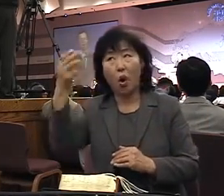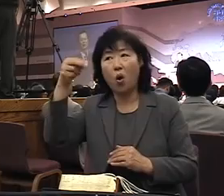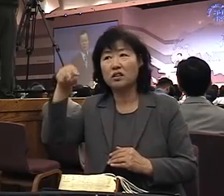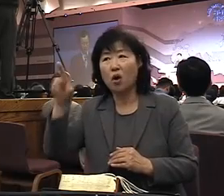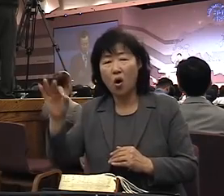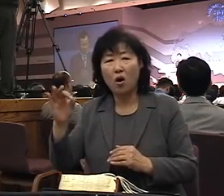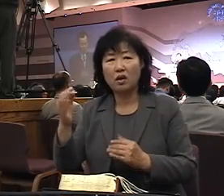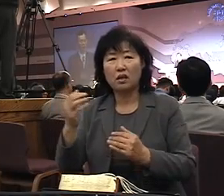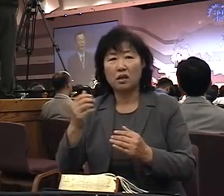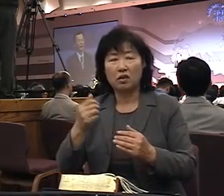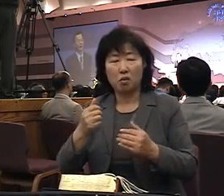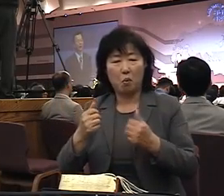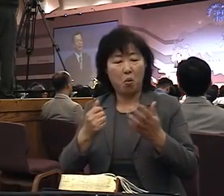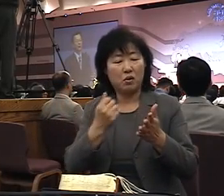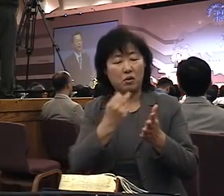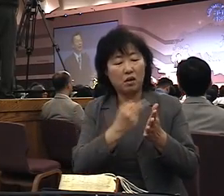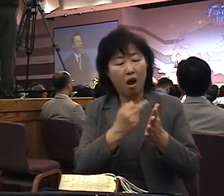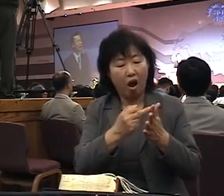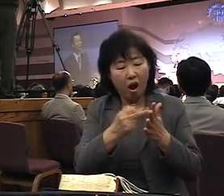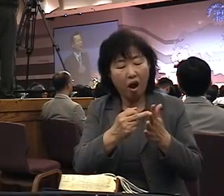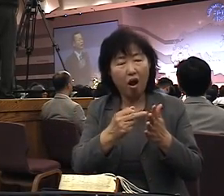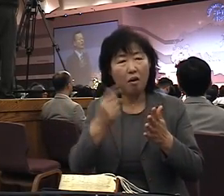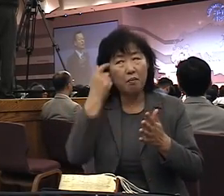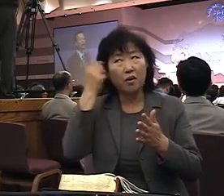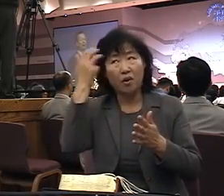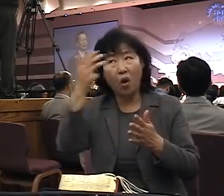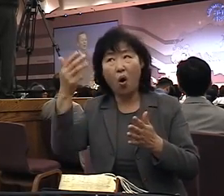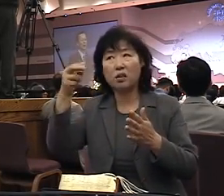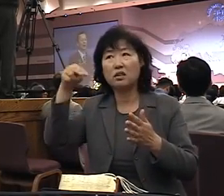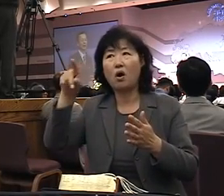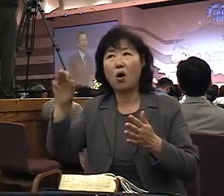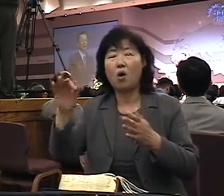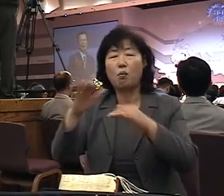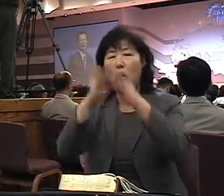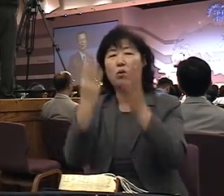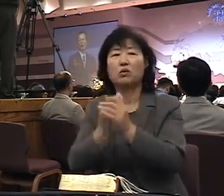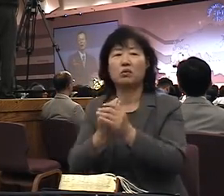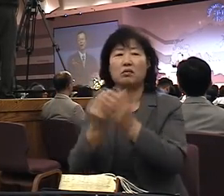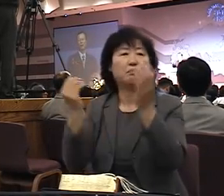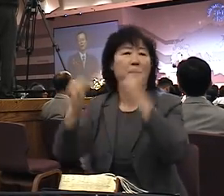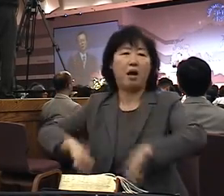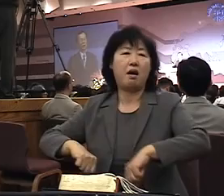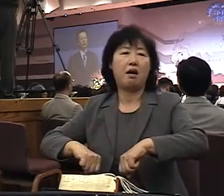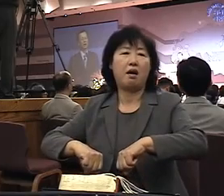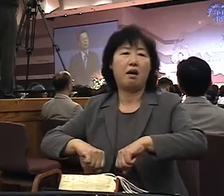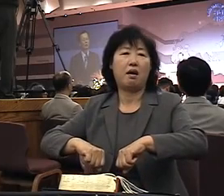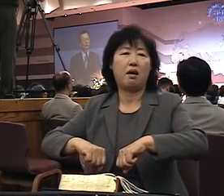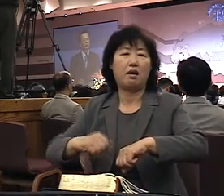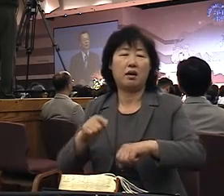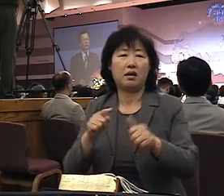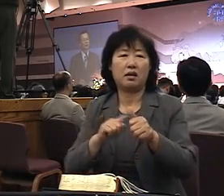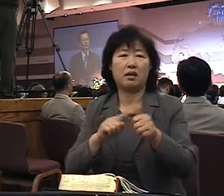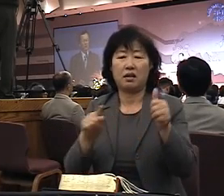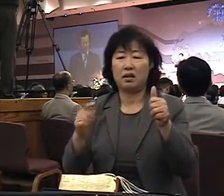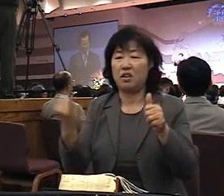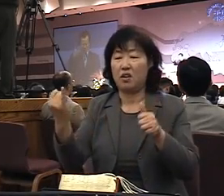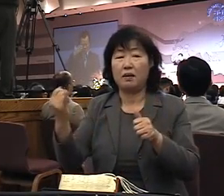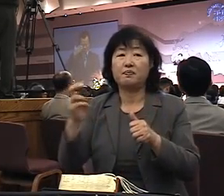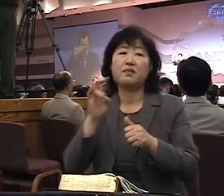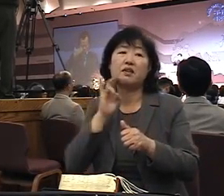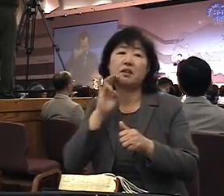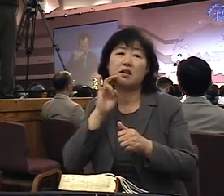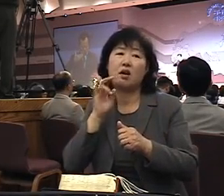영성도 망가지고, 이때에 자기 며느리인지 몰랐지만 그래도 창녀와 몸을 같이 함으로써